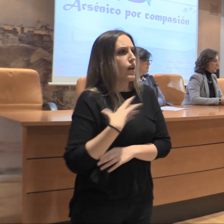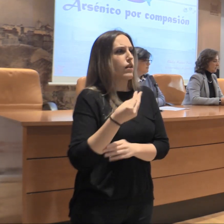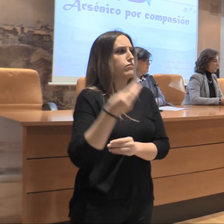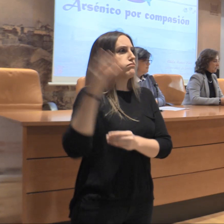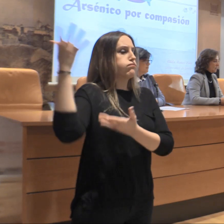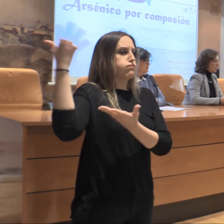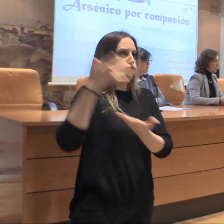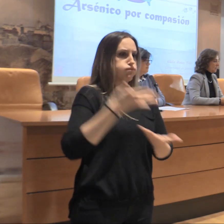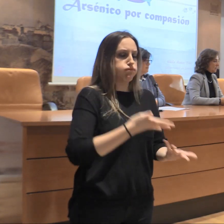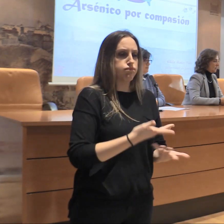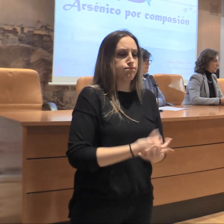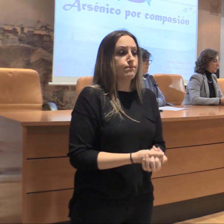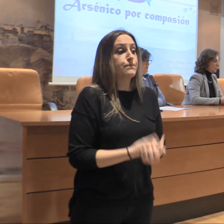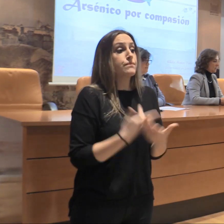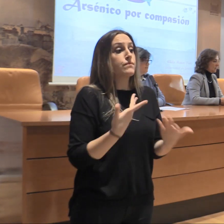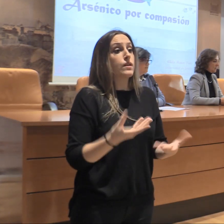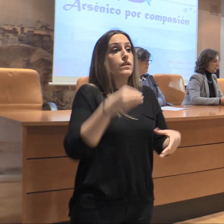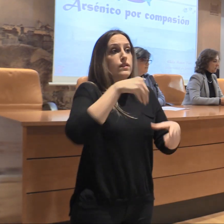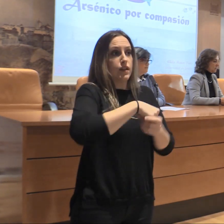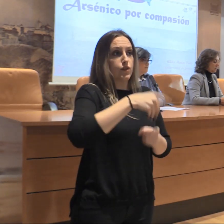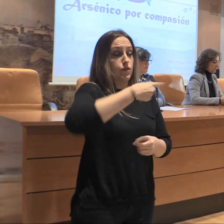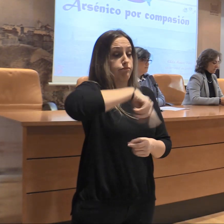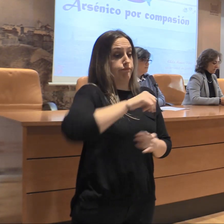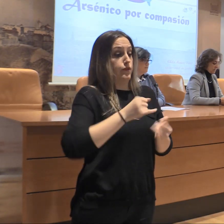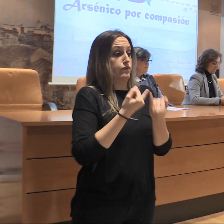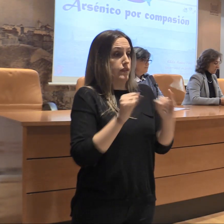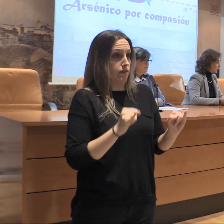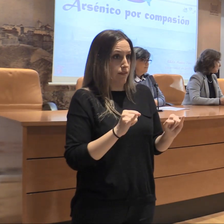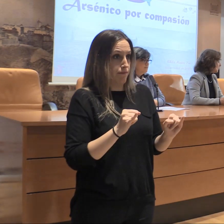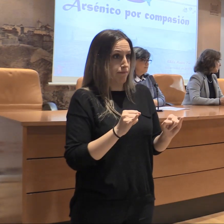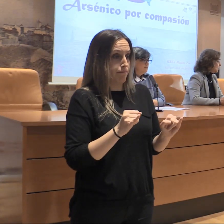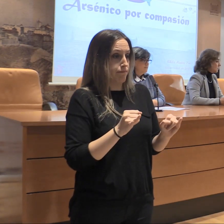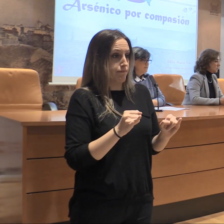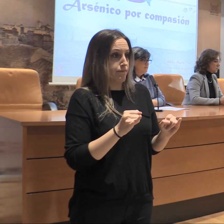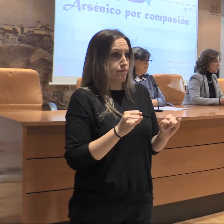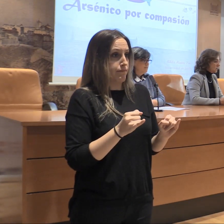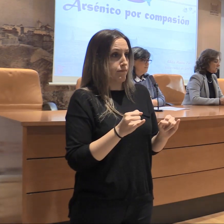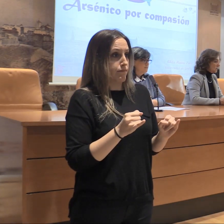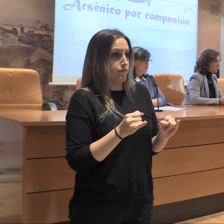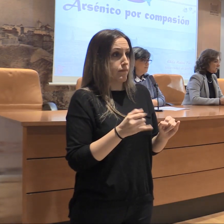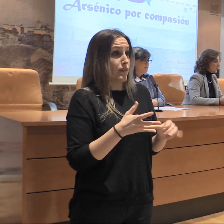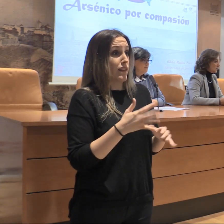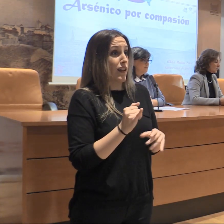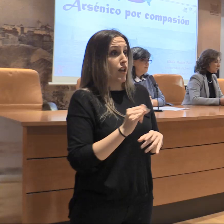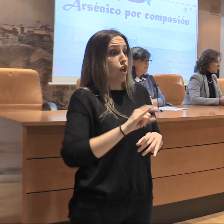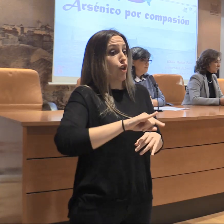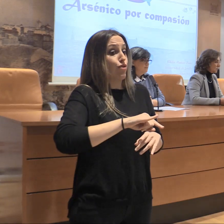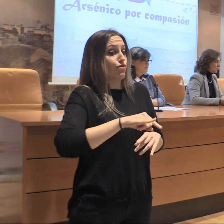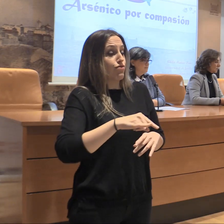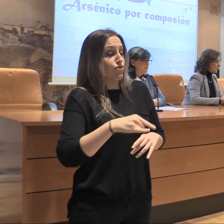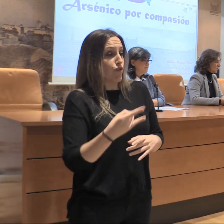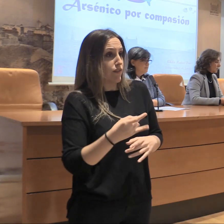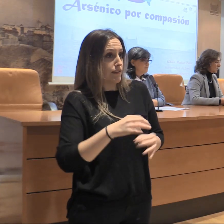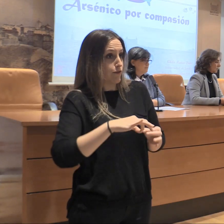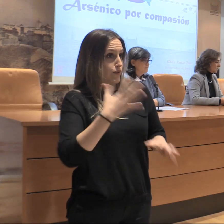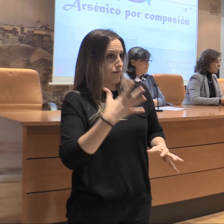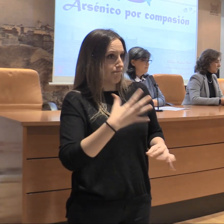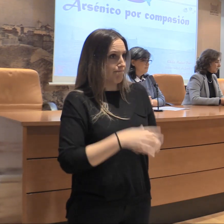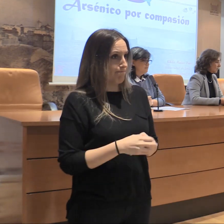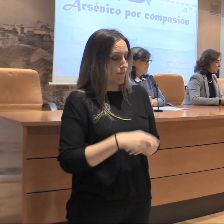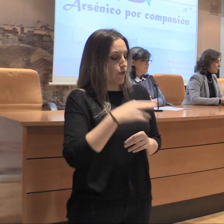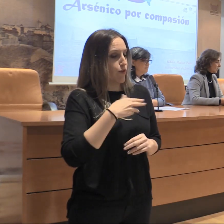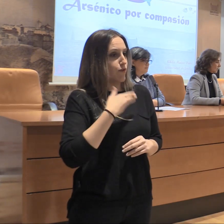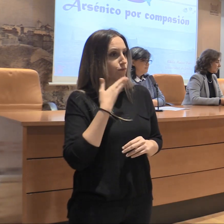muchísimo. Bueno, pues dentro de nuestro festival tenemos un doble privilegio.